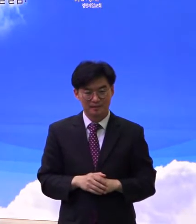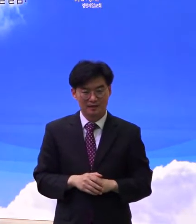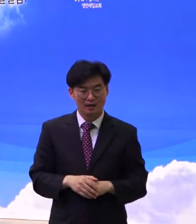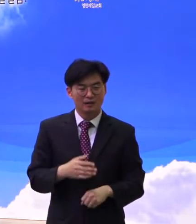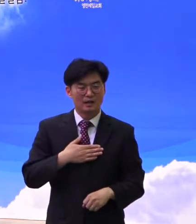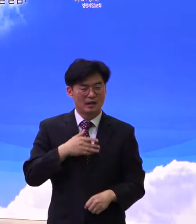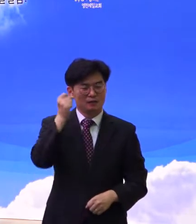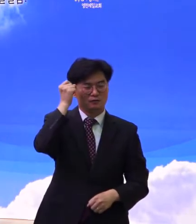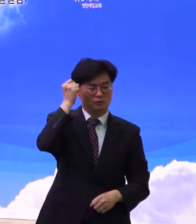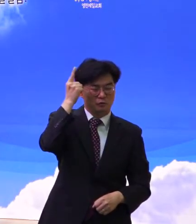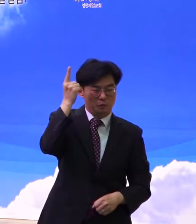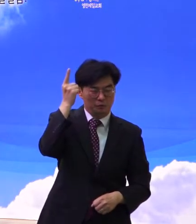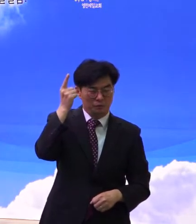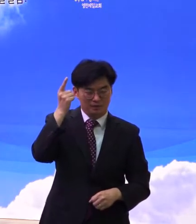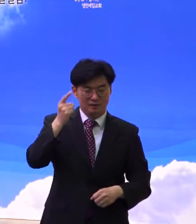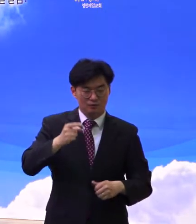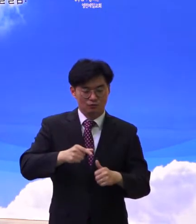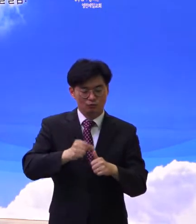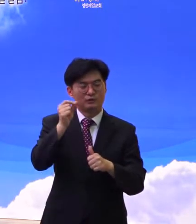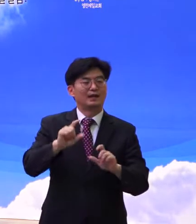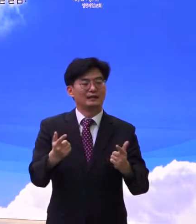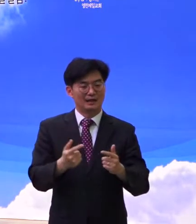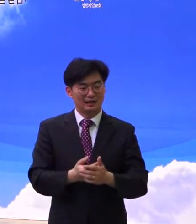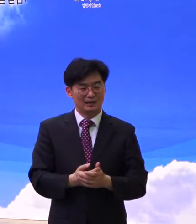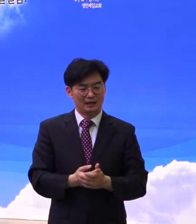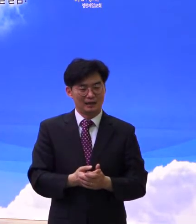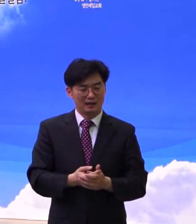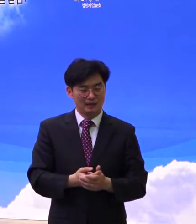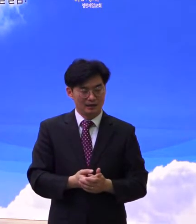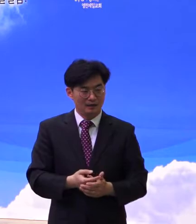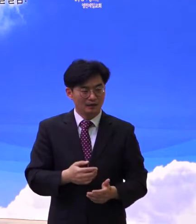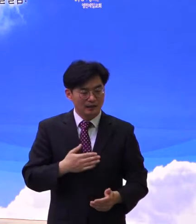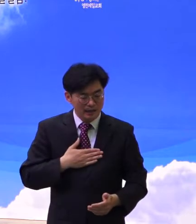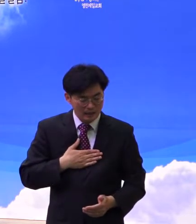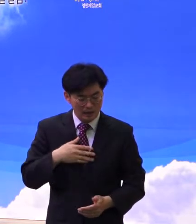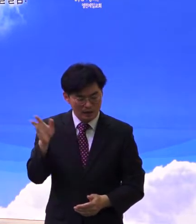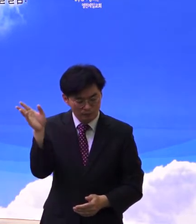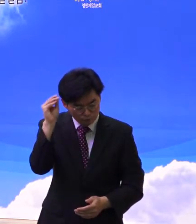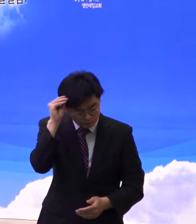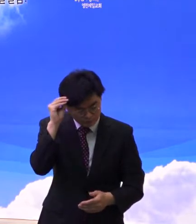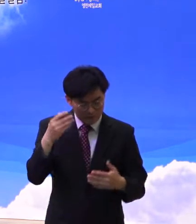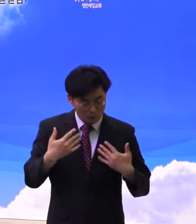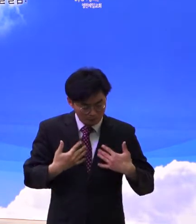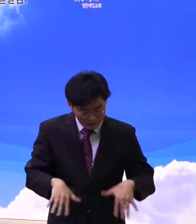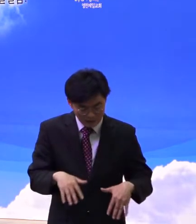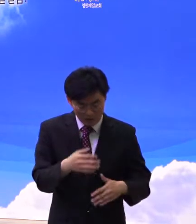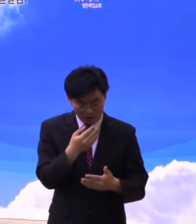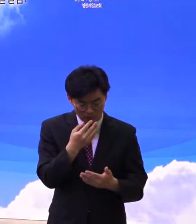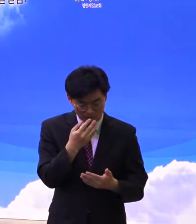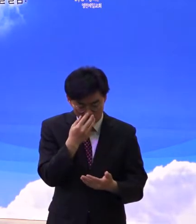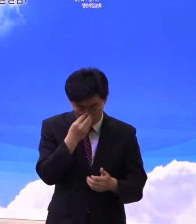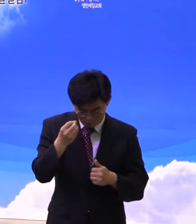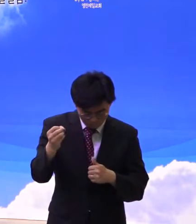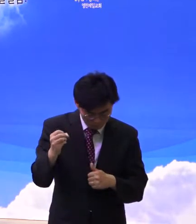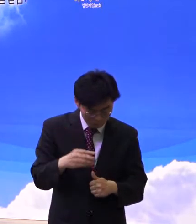지혜로워서 능력이 많아서 문벌이 좋아서 부르신 것이 아니라 미련하고 어쩌면 약하고 천하고